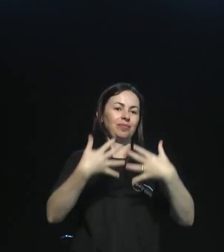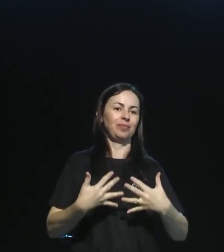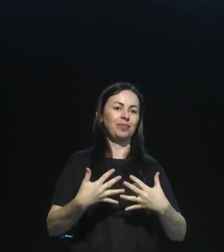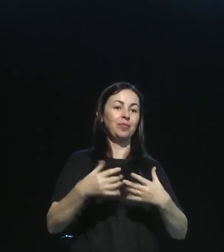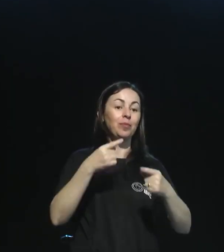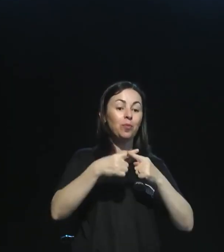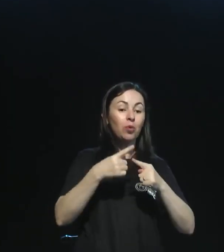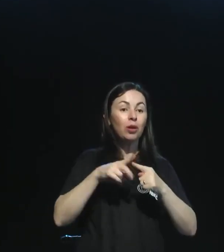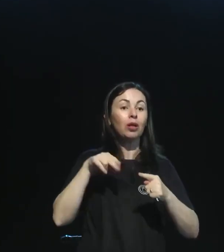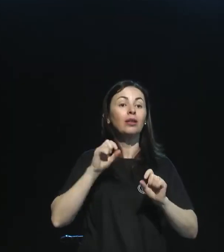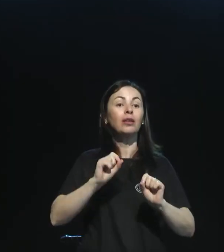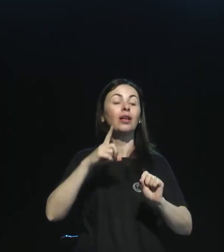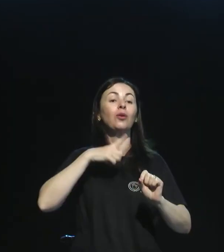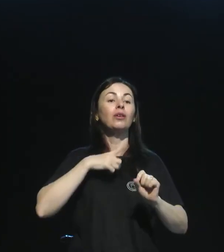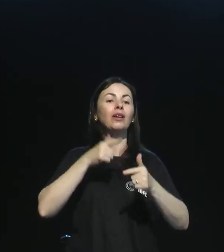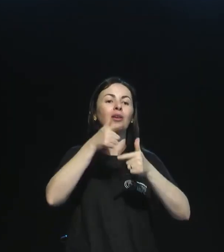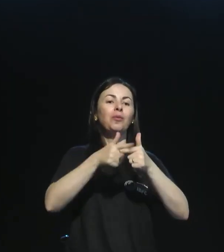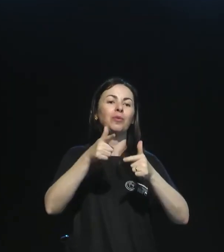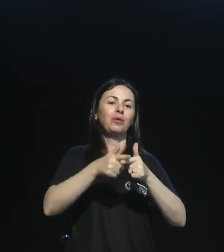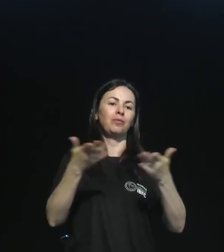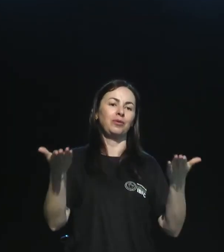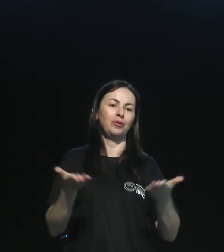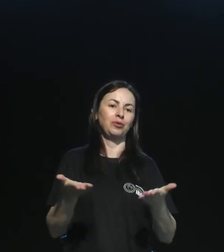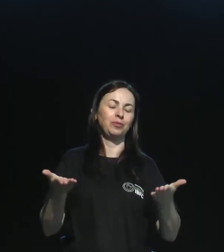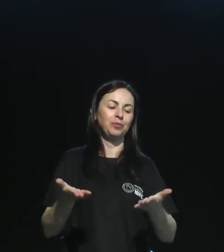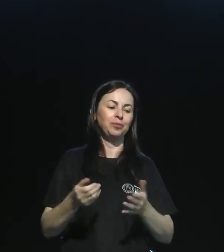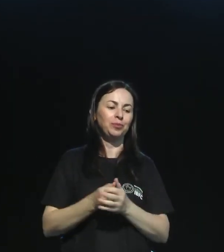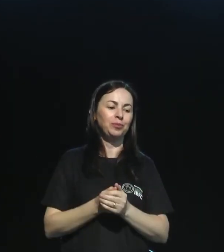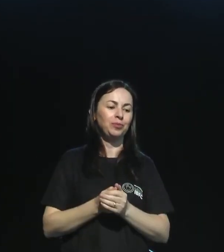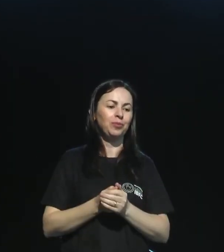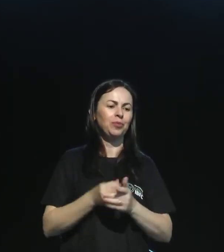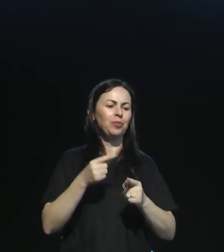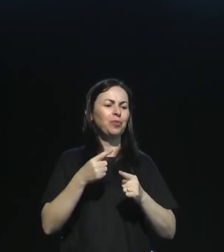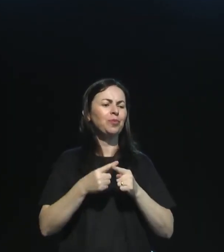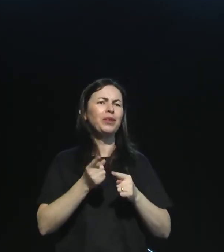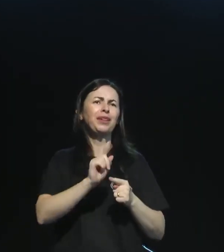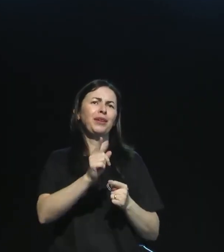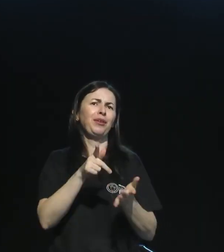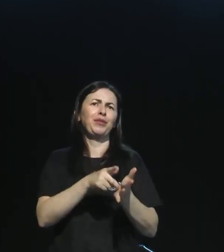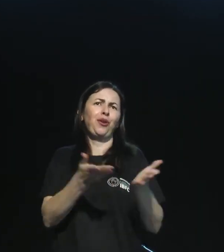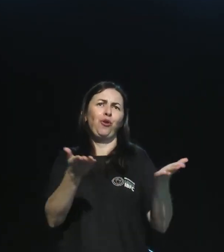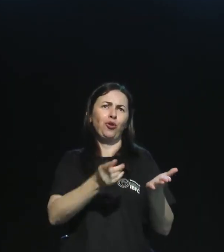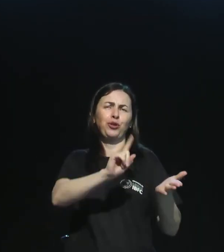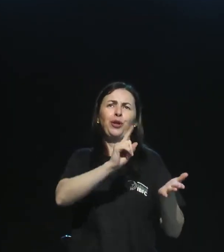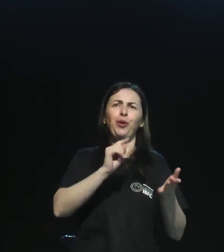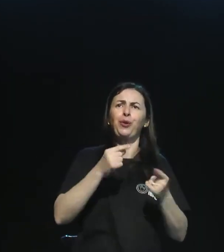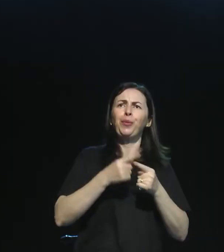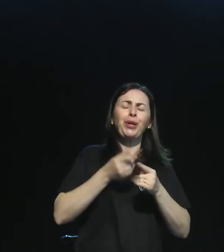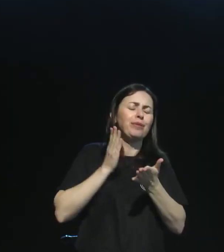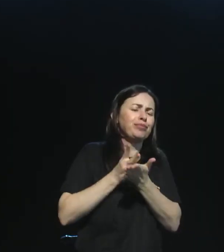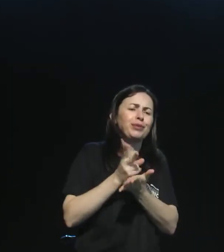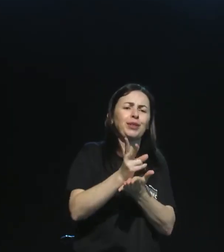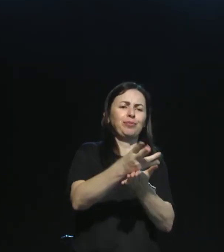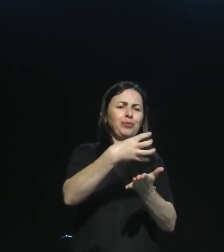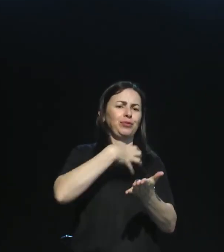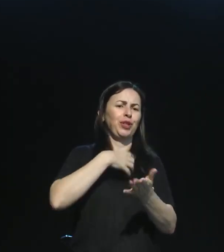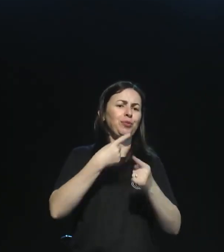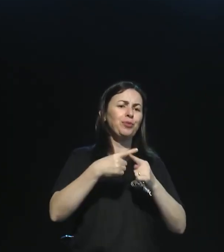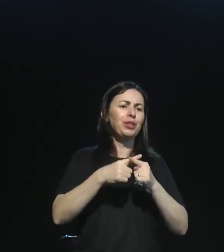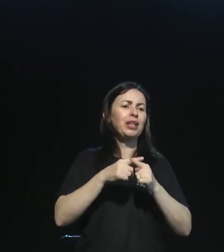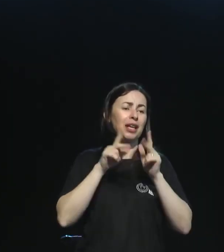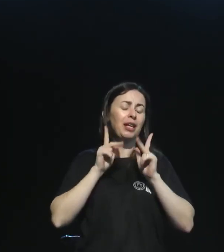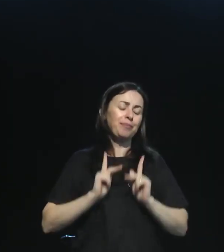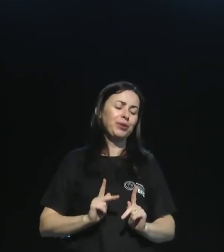aqui que está o grande problema nos dias de hoje. Na verdade, não é nos dias de hoje, sempre foi assim. As pessoas amam